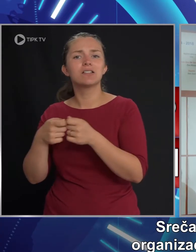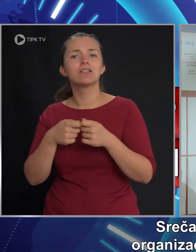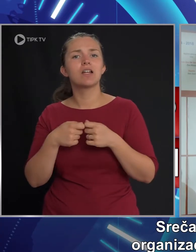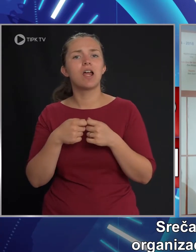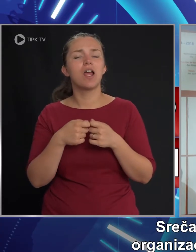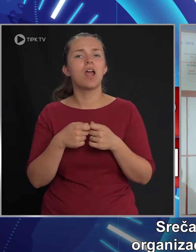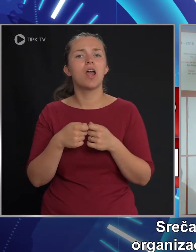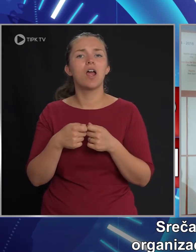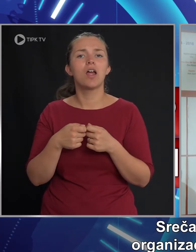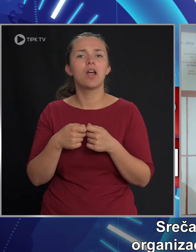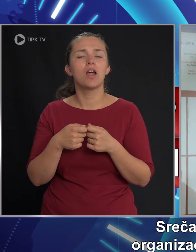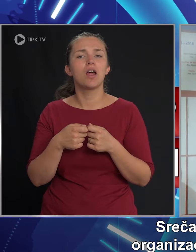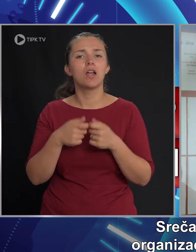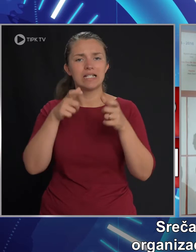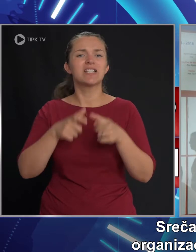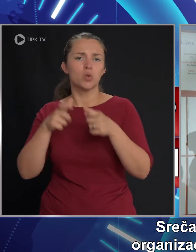sa